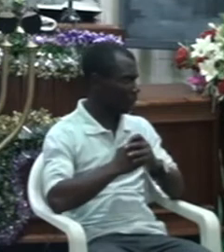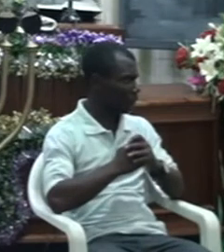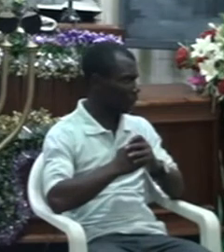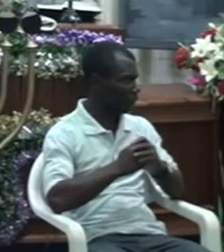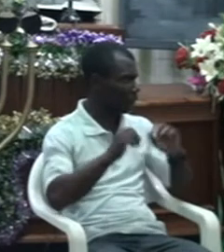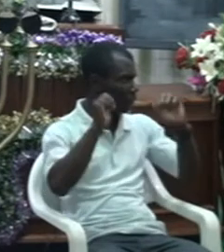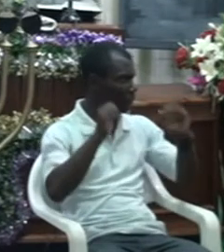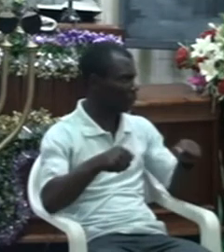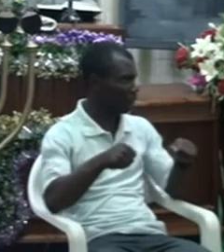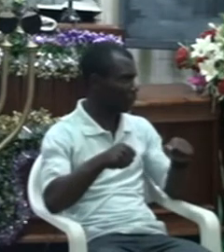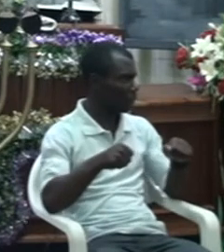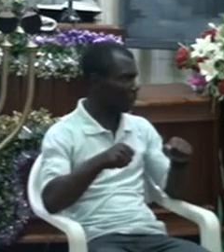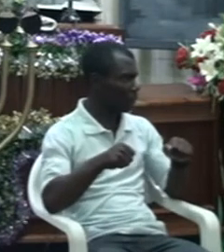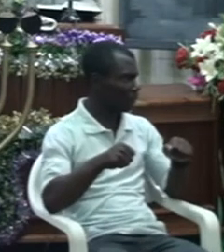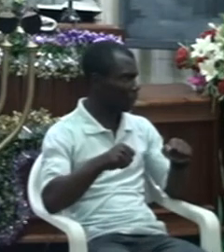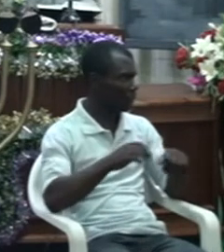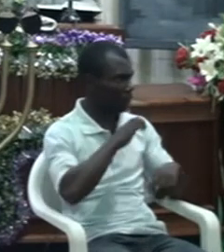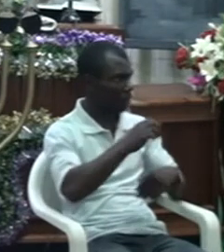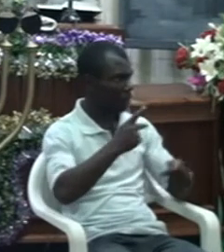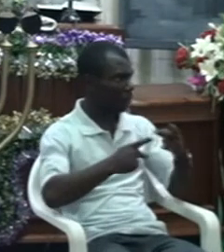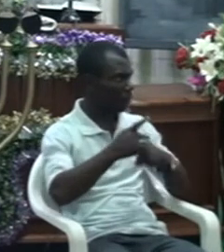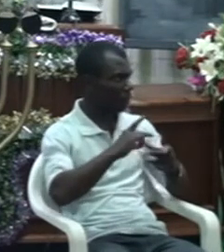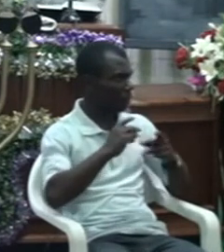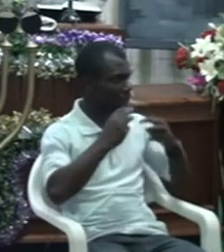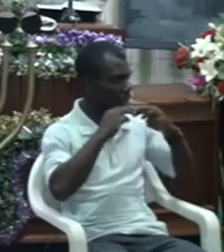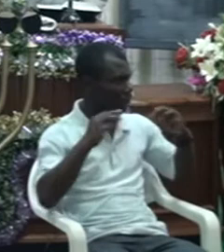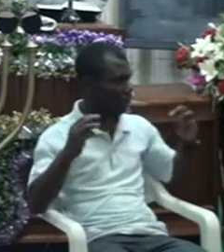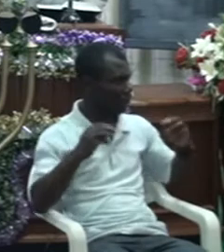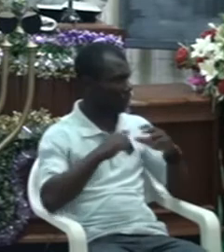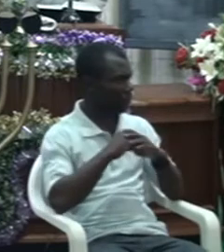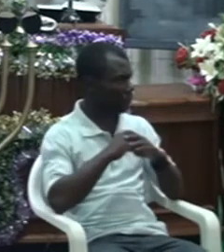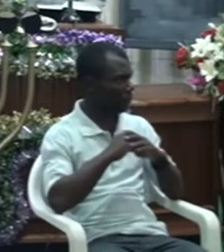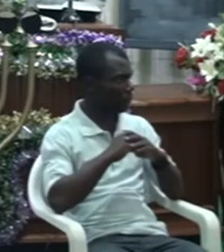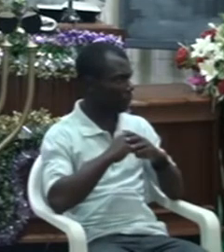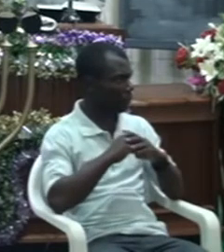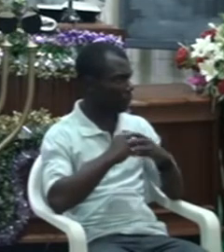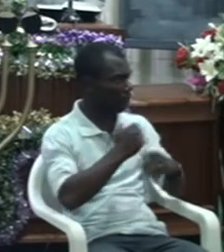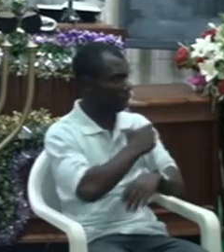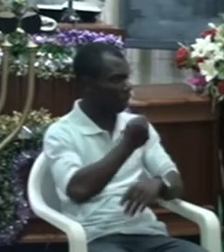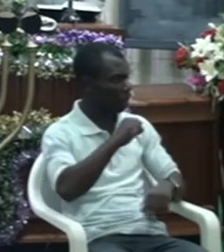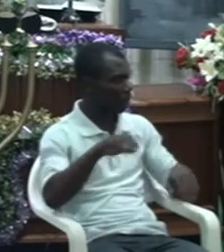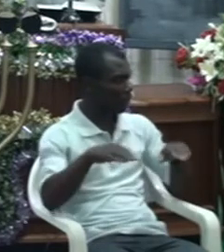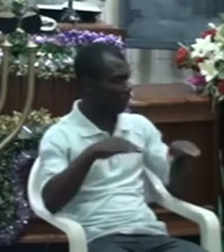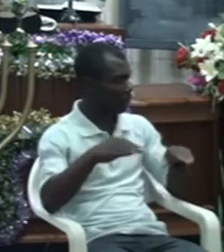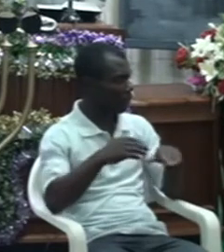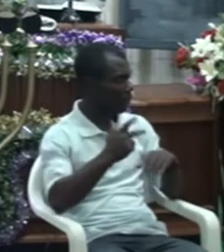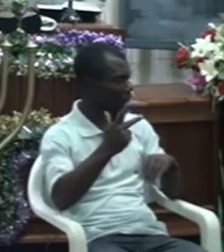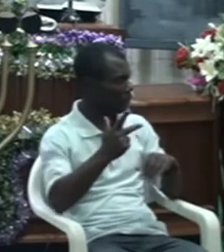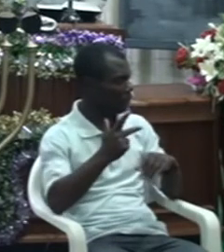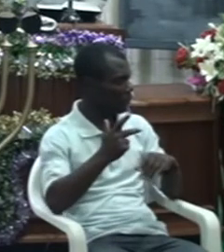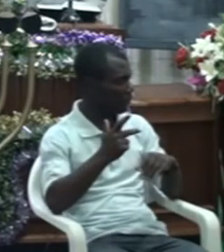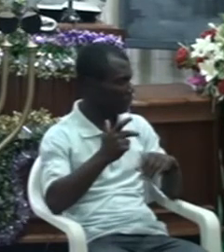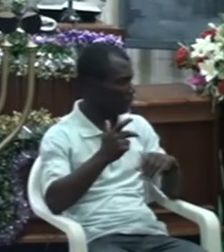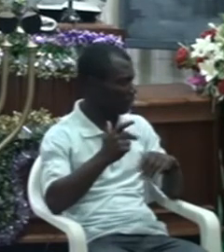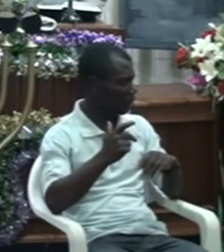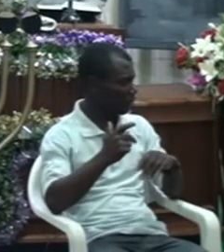La puissance là est venue de la mer. Il fallait trois tourbillons. Et ça fait trois tourbillons. Il